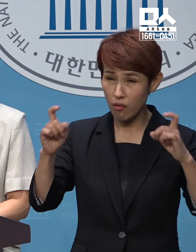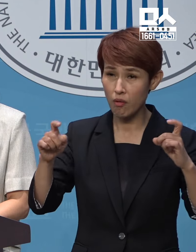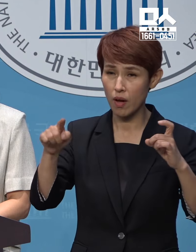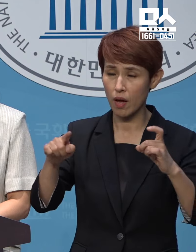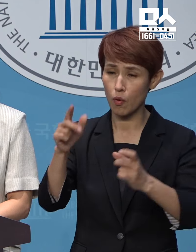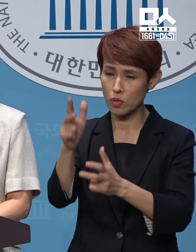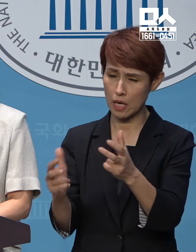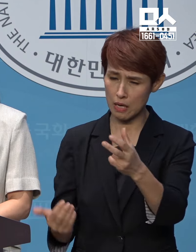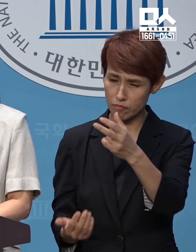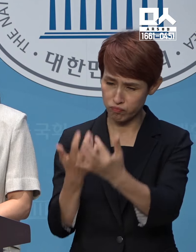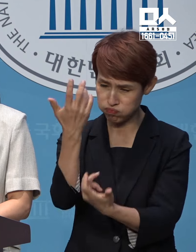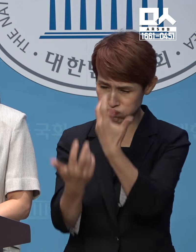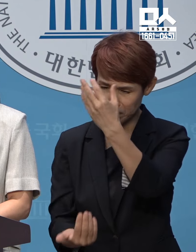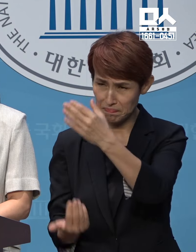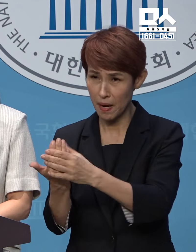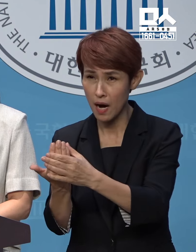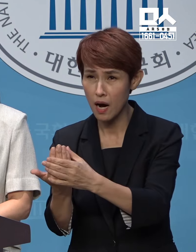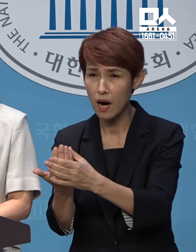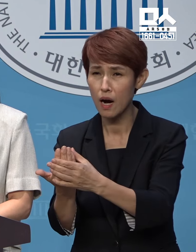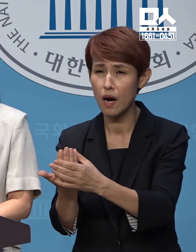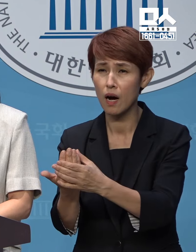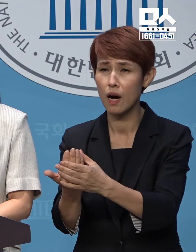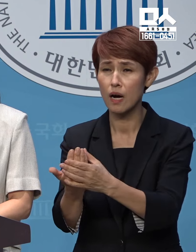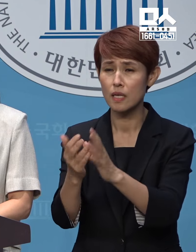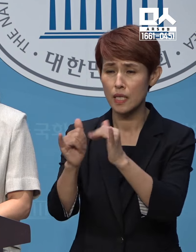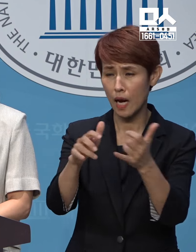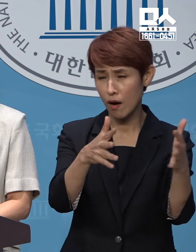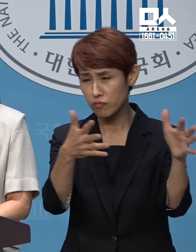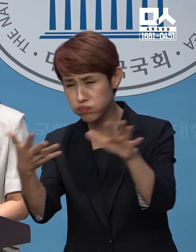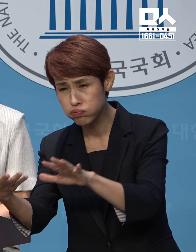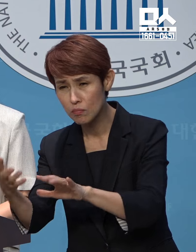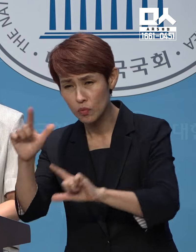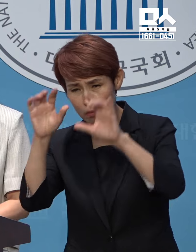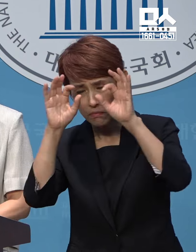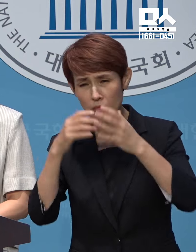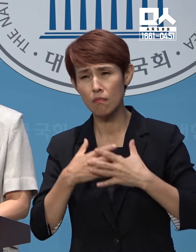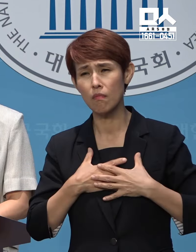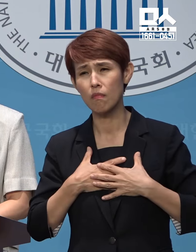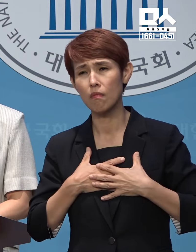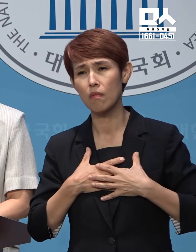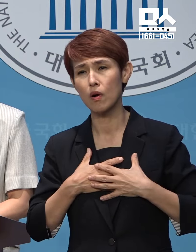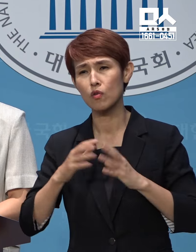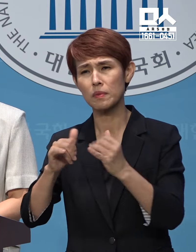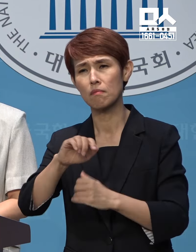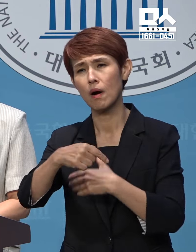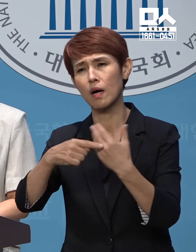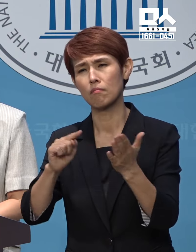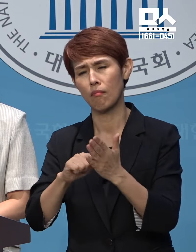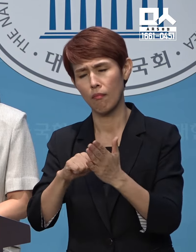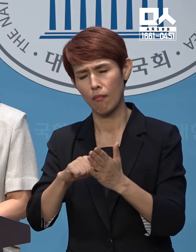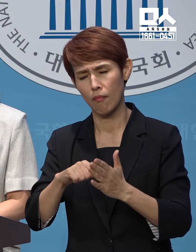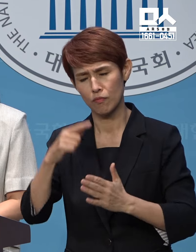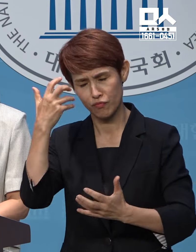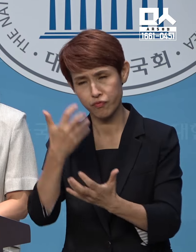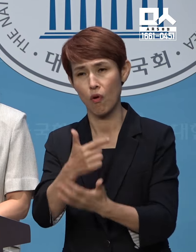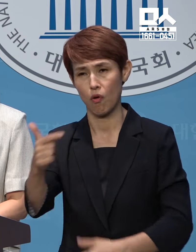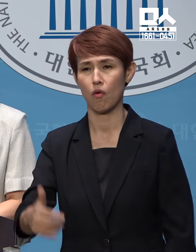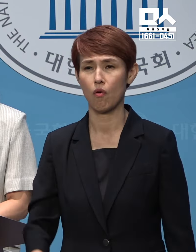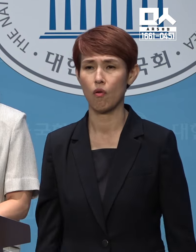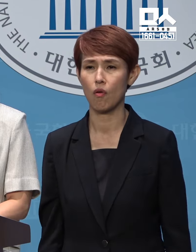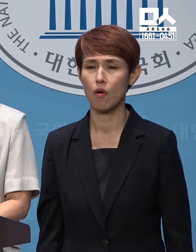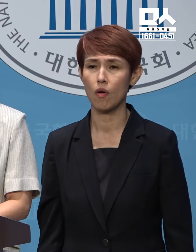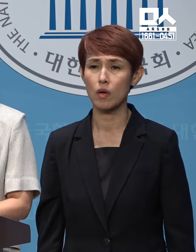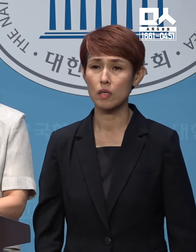대규모 인명피해를 지켜본 국민들 마음은 천근만근 무거울 겁니다. 특히 비슷한 업종에